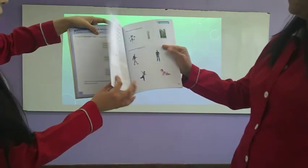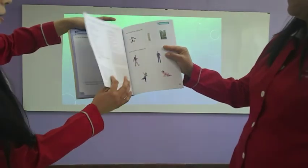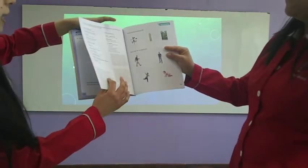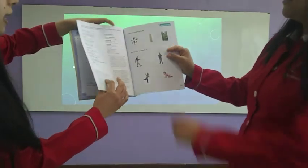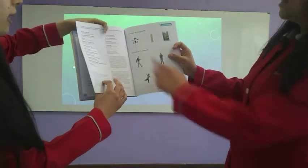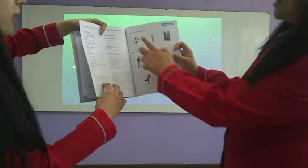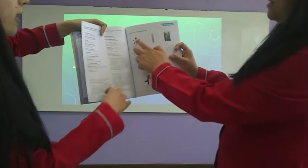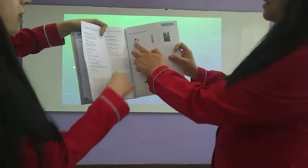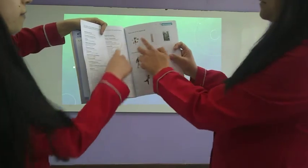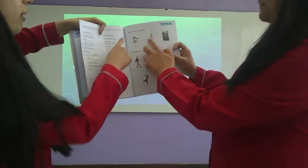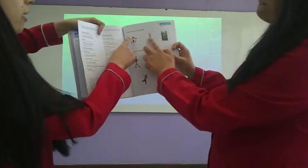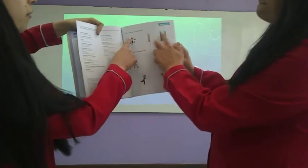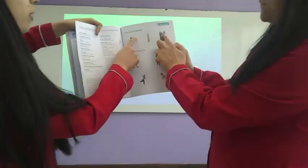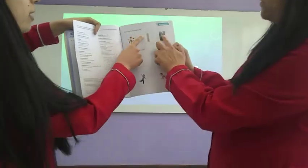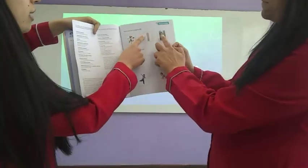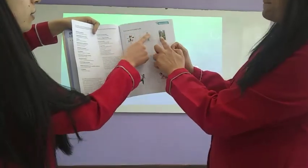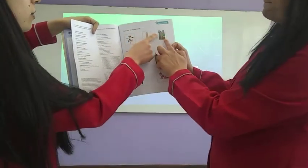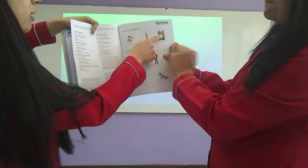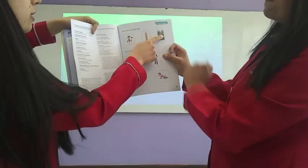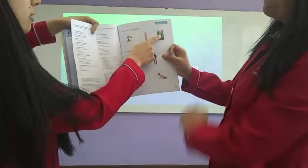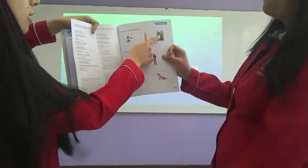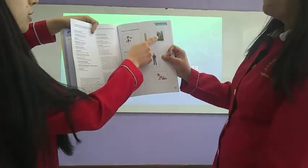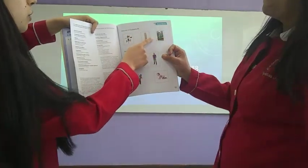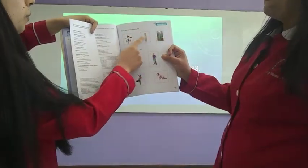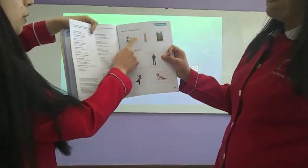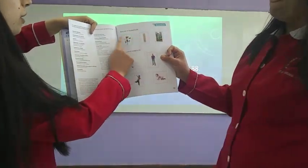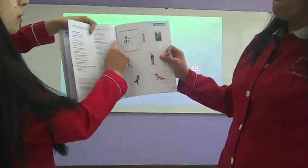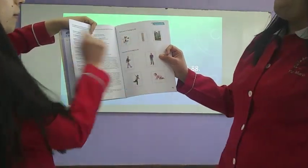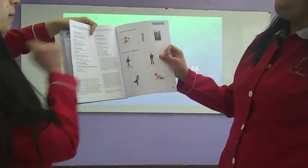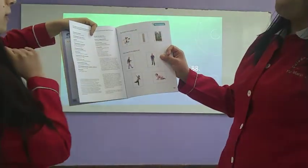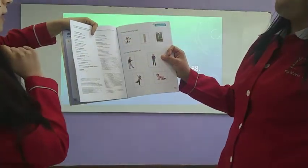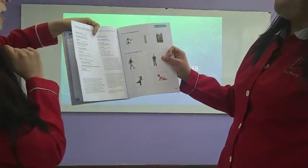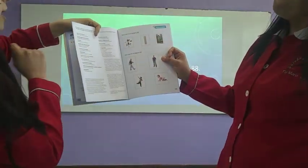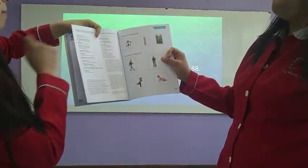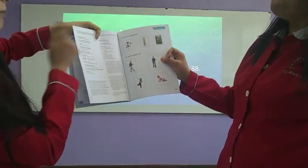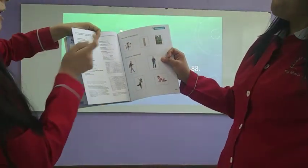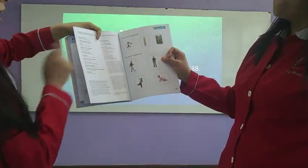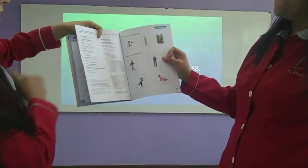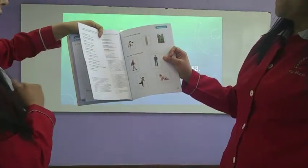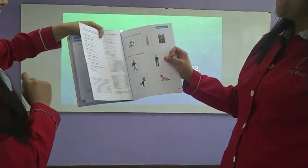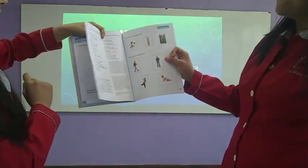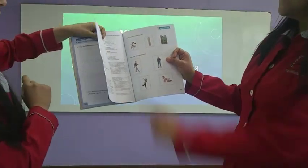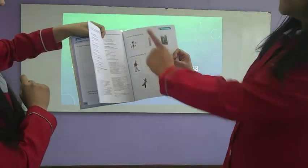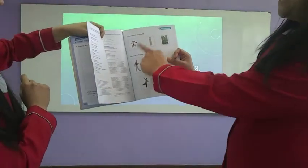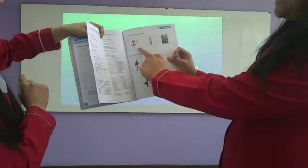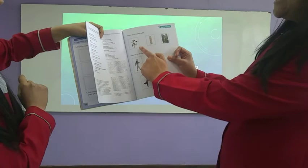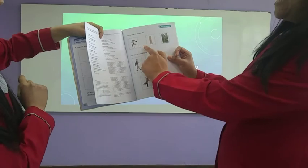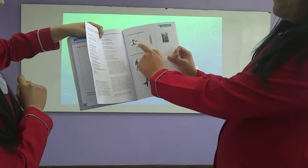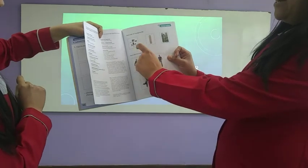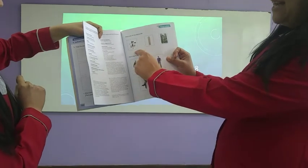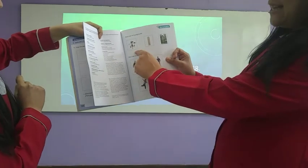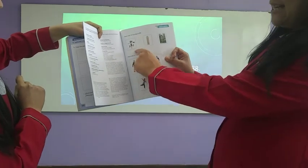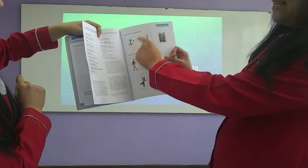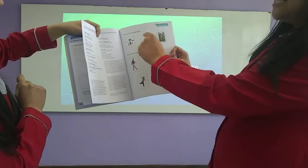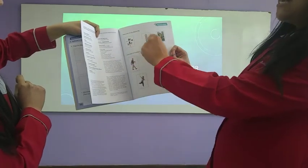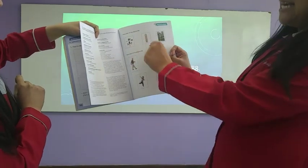que ir acá y ver cuál de estos tres instrumentos nos permite medir la cantidad de lluvia caída. Si es la veleta, si es